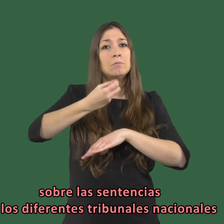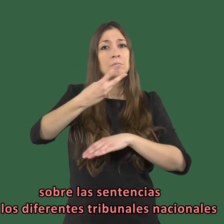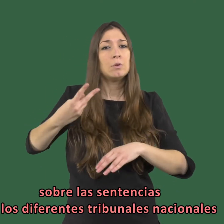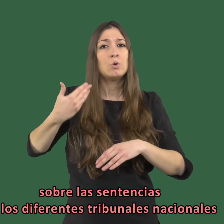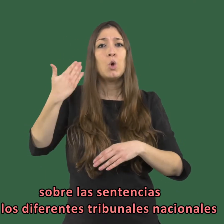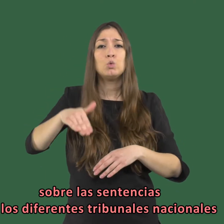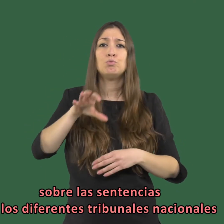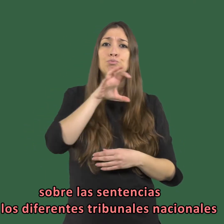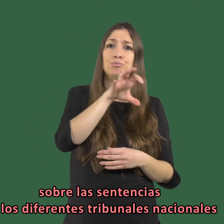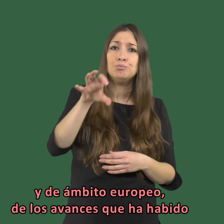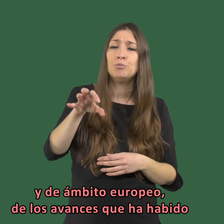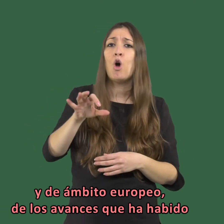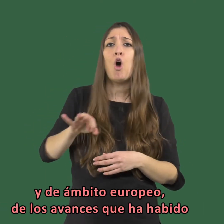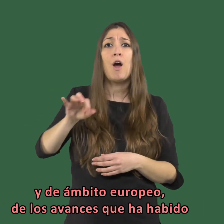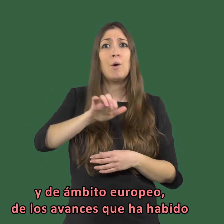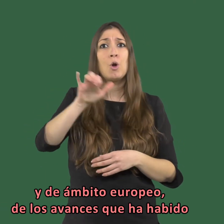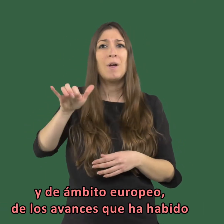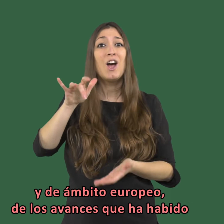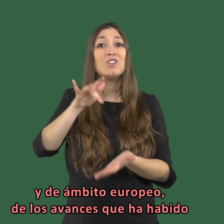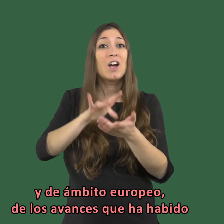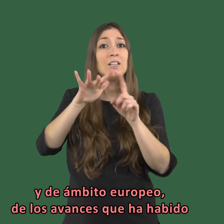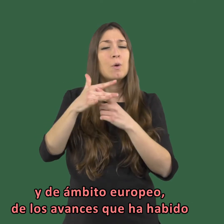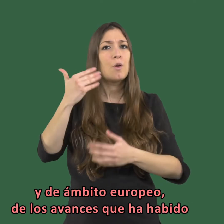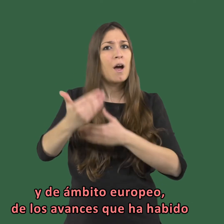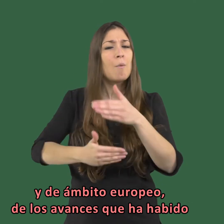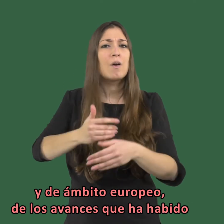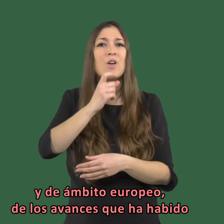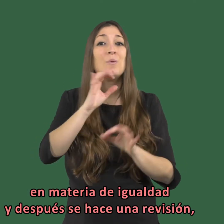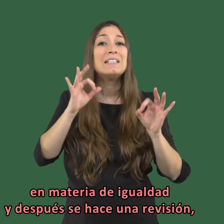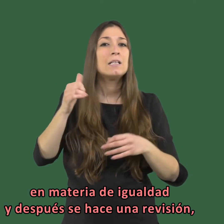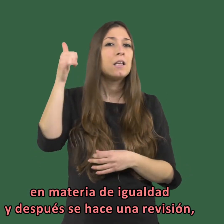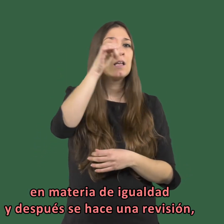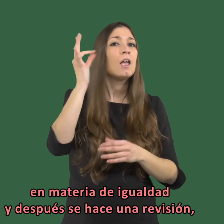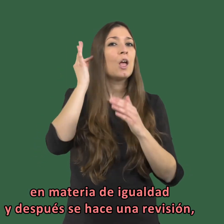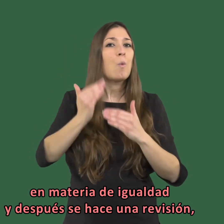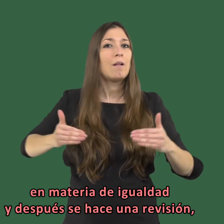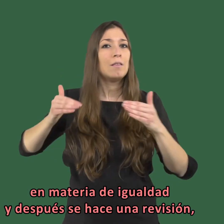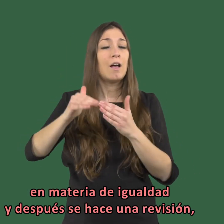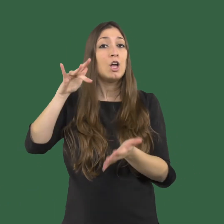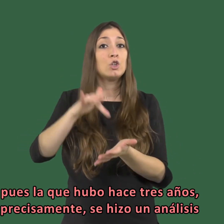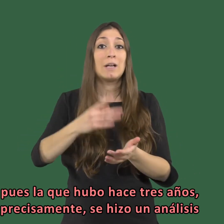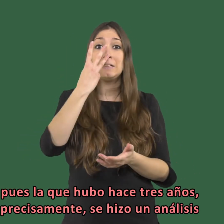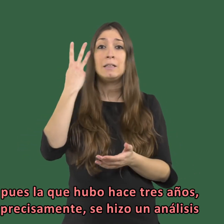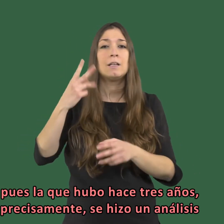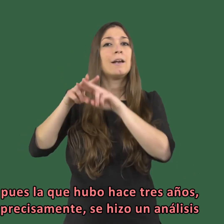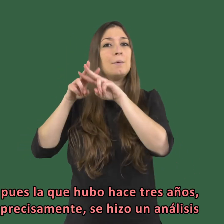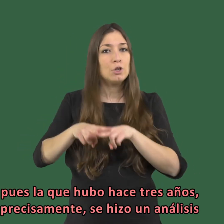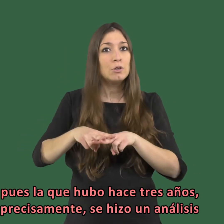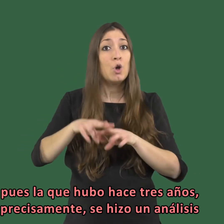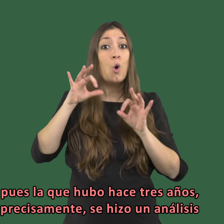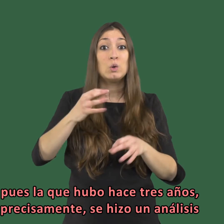de los diferentes tribunales nacionales y de ámbito europeo, de los avances que ha habido en materia de igualdad, y se hace una revisión. Pues la que hubo hace 3